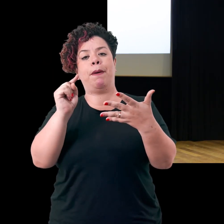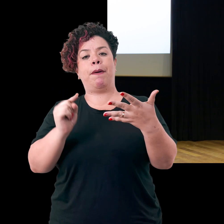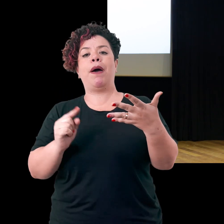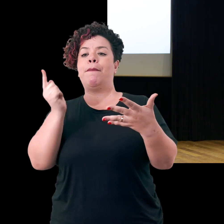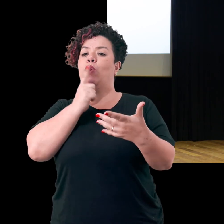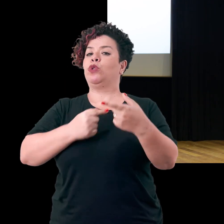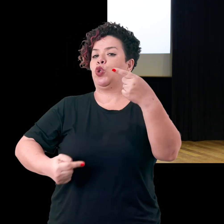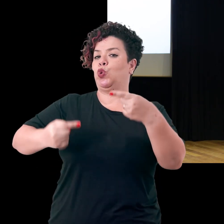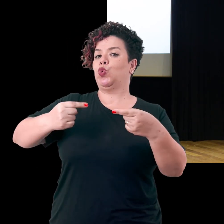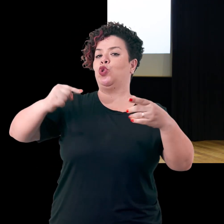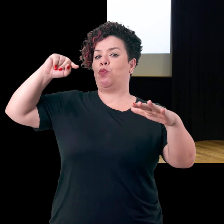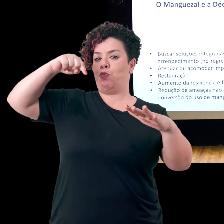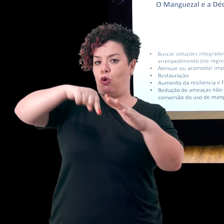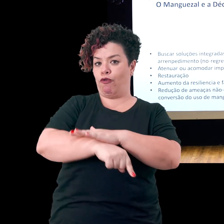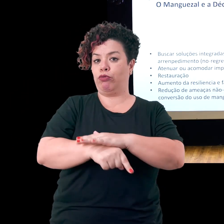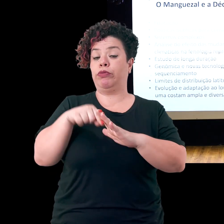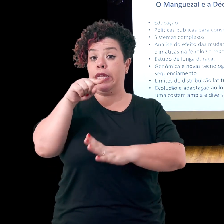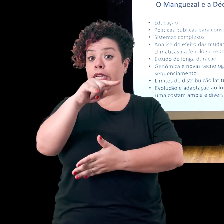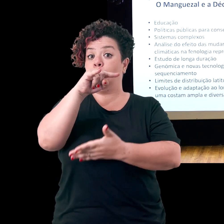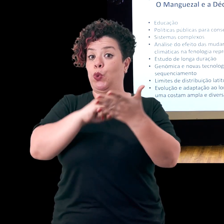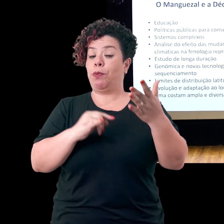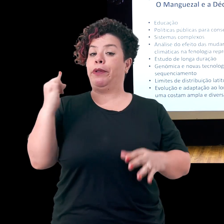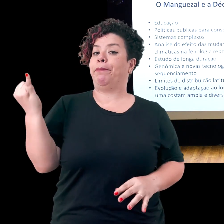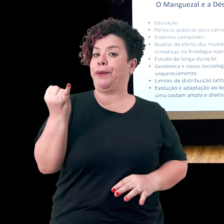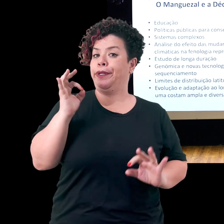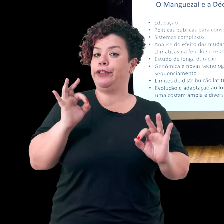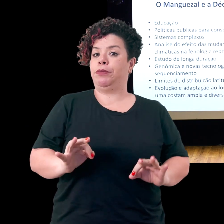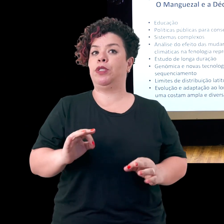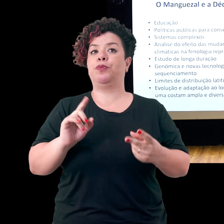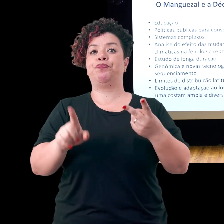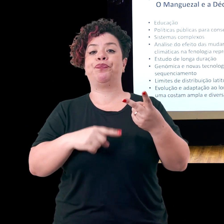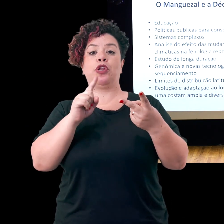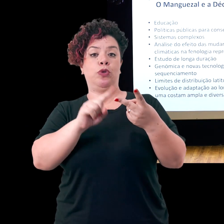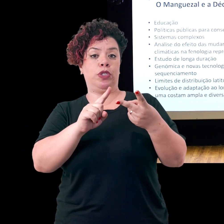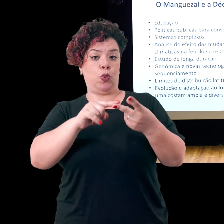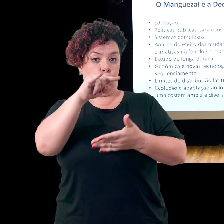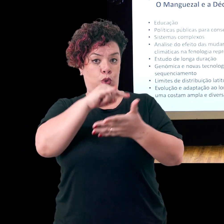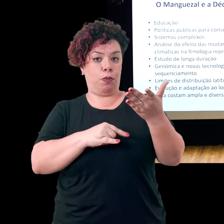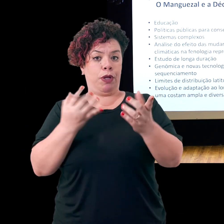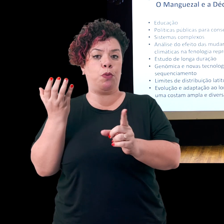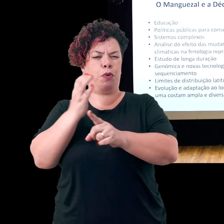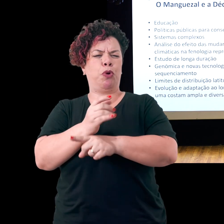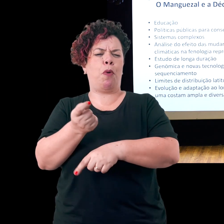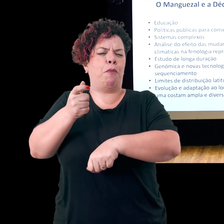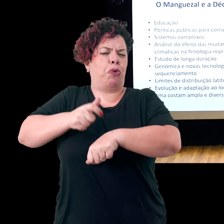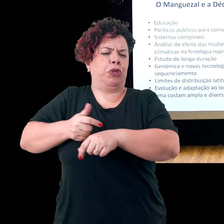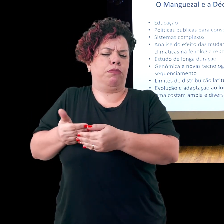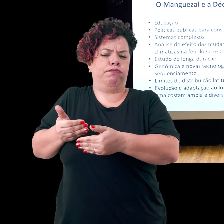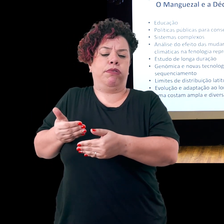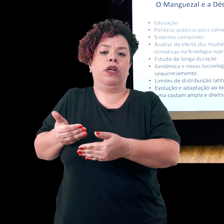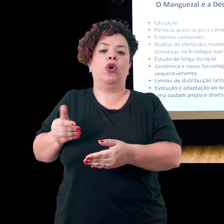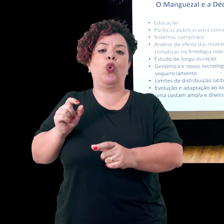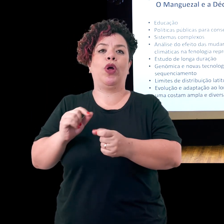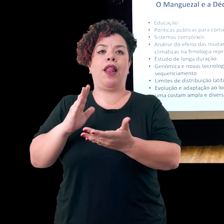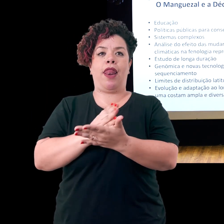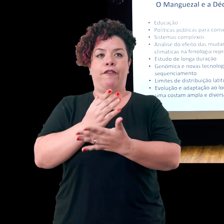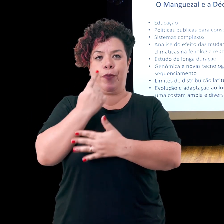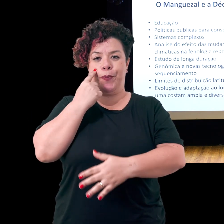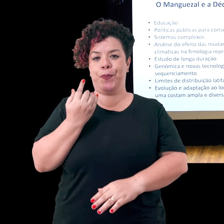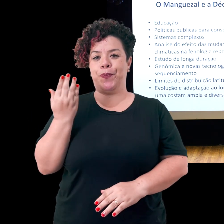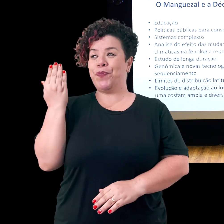concretos para essa discussão. Então, esse é um documento importante. Né? Outro documento importante, que foi publicado recentemente, né, que é esse